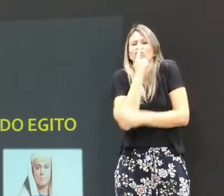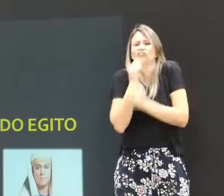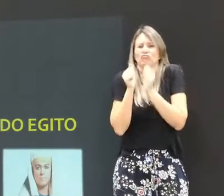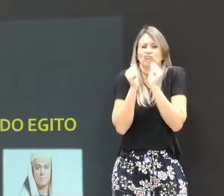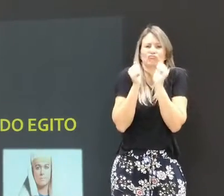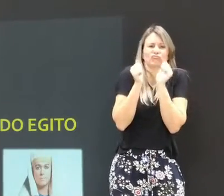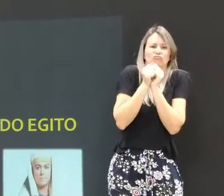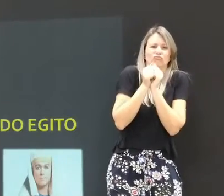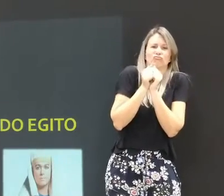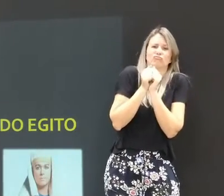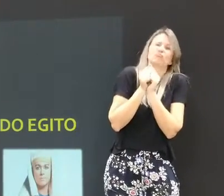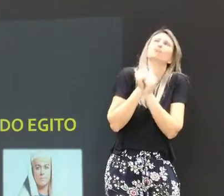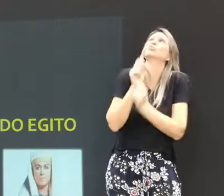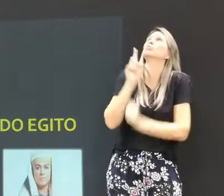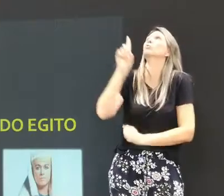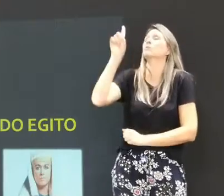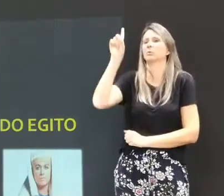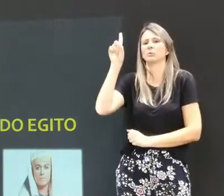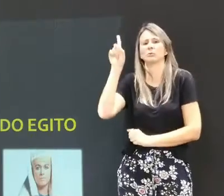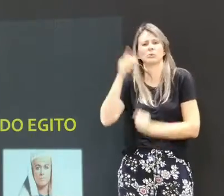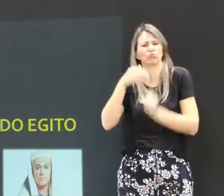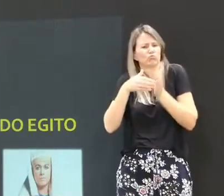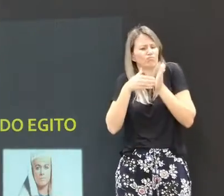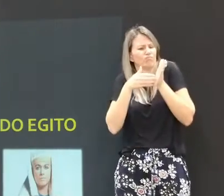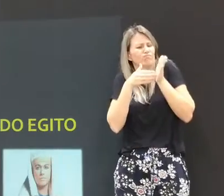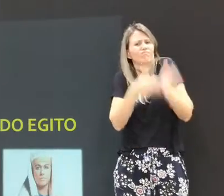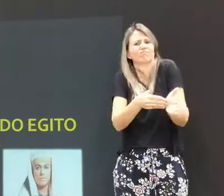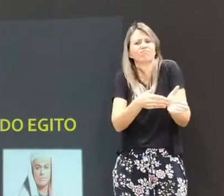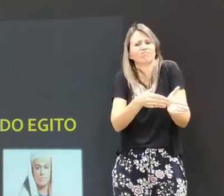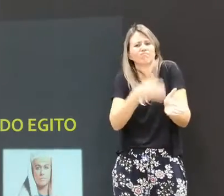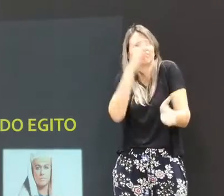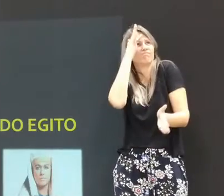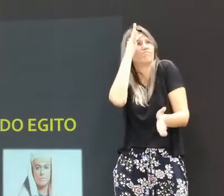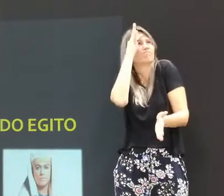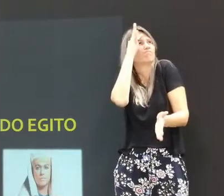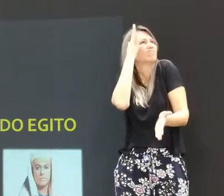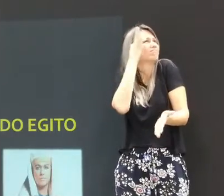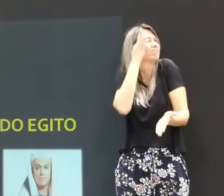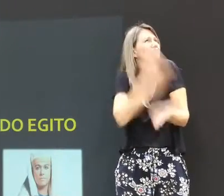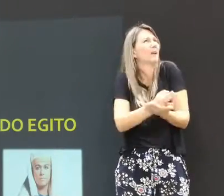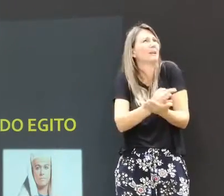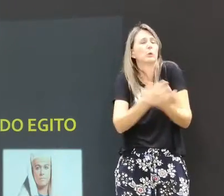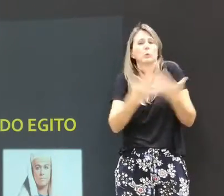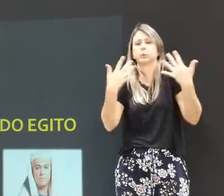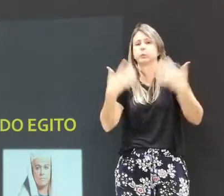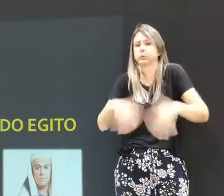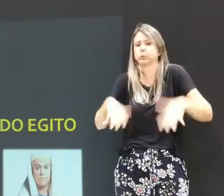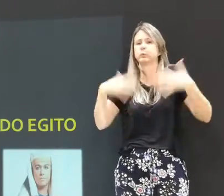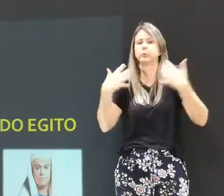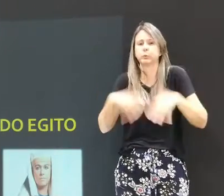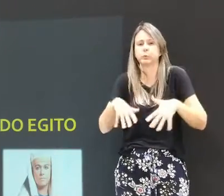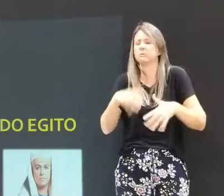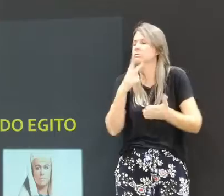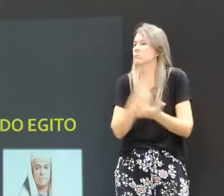muita intimidade com o Senhor, estava sempre com o Senhor. Ele sempre, continuamente, com fidelidade, sempre no caminho reto,